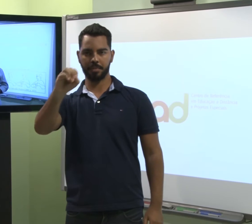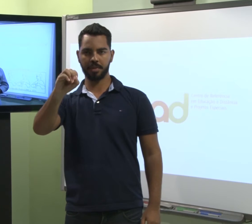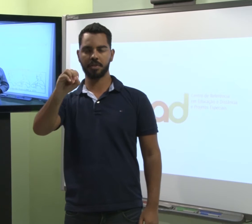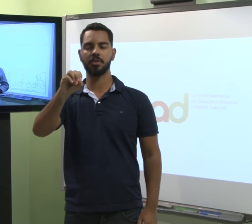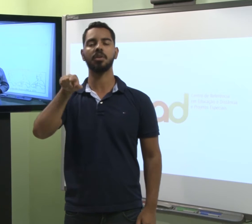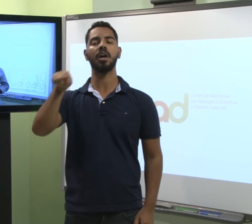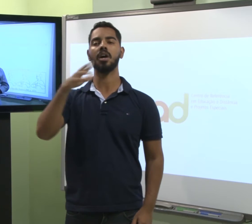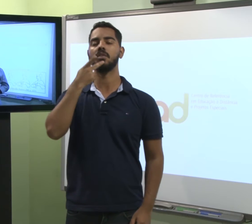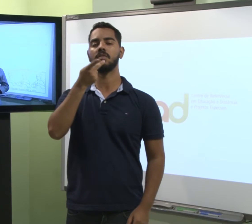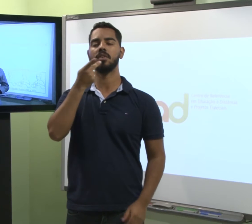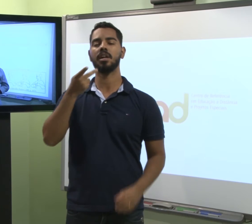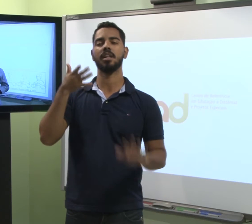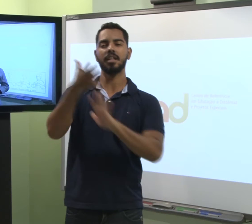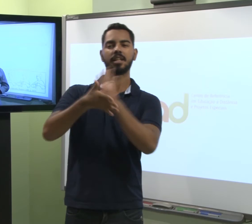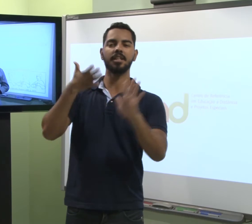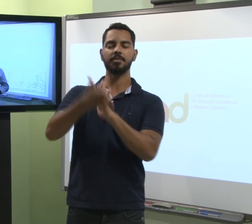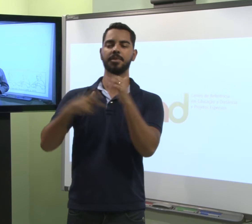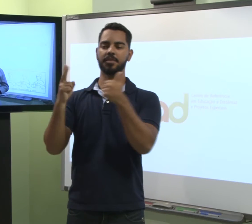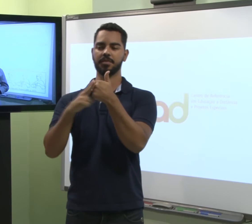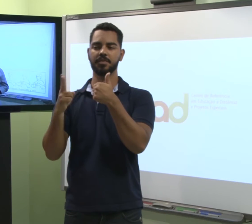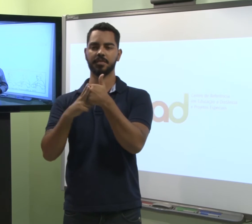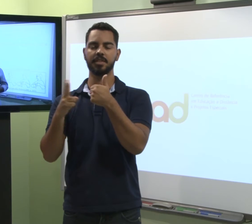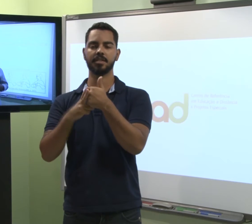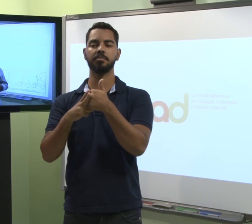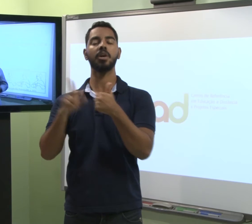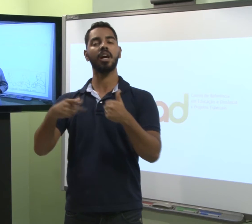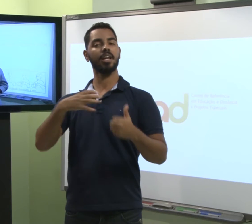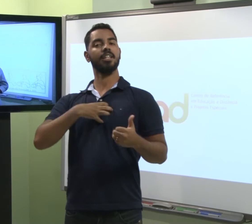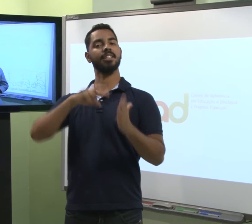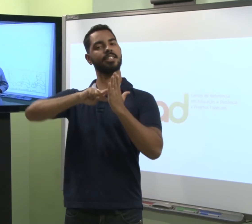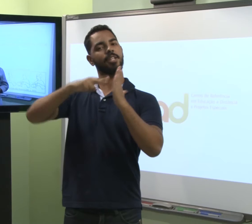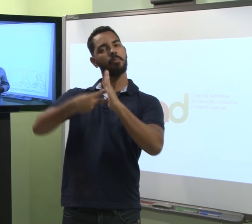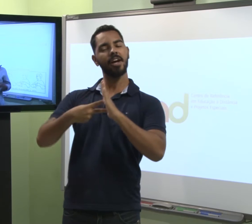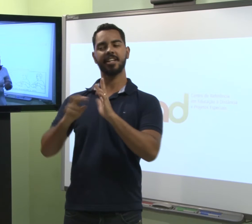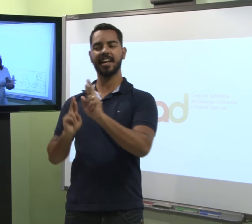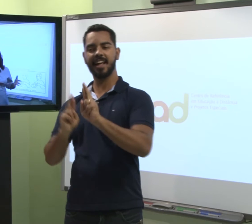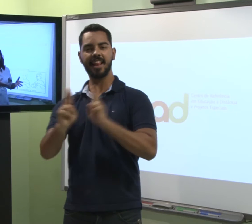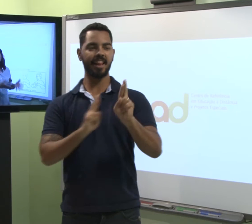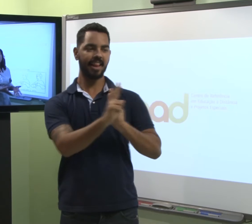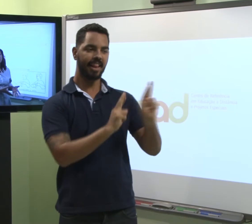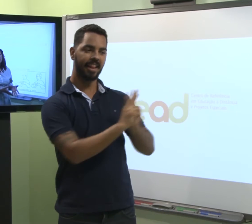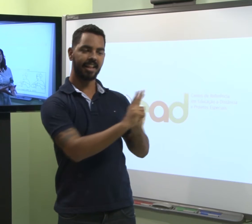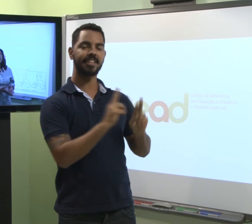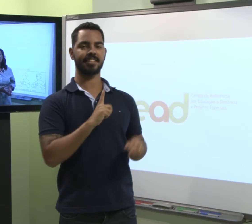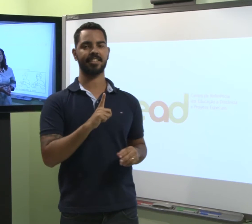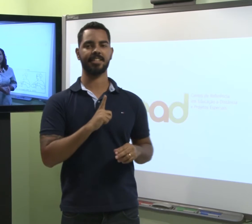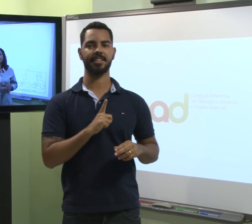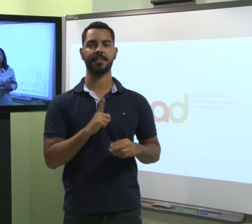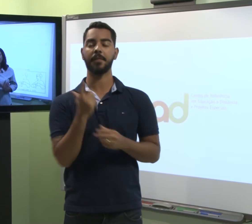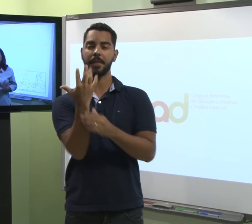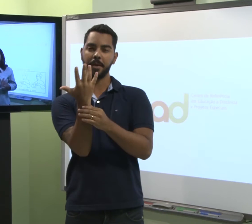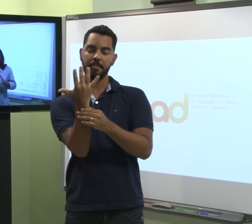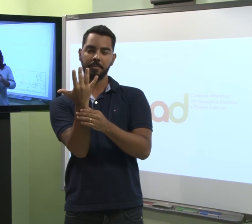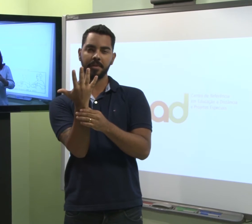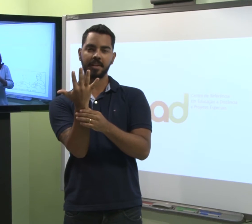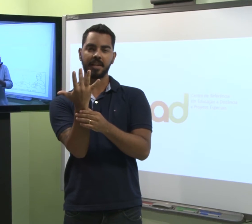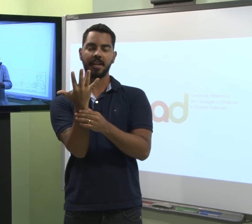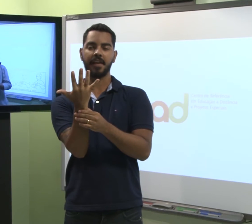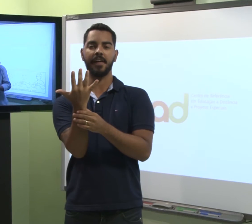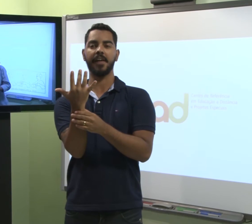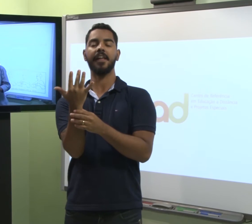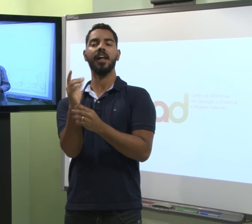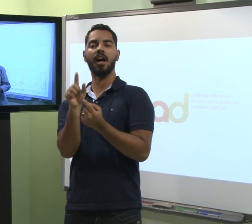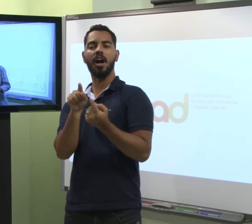concordância representa as relações semânticas, uma vez que a orientação da mão é voltada para o objeto